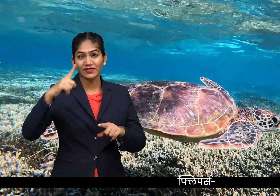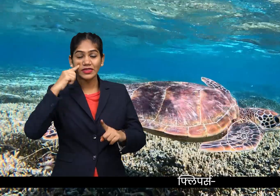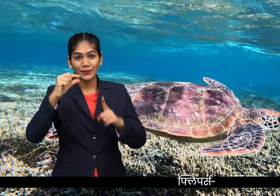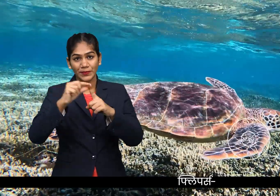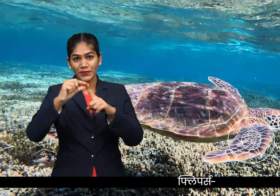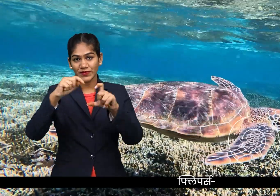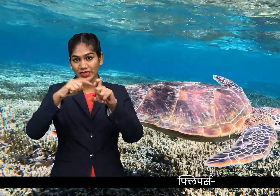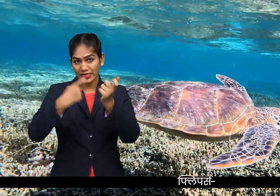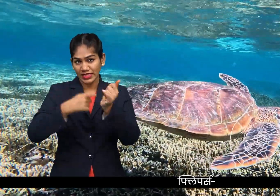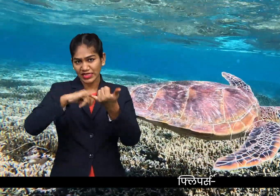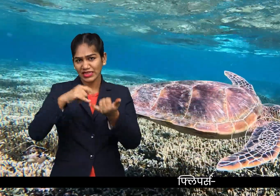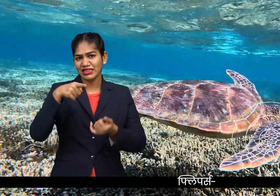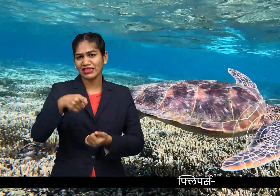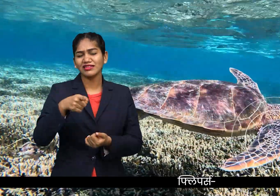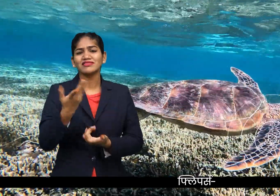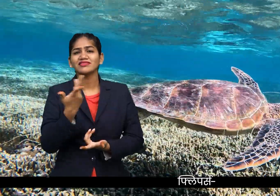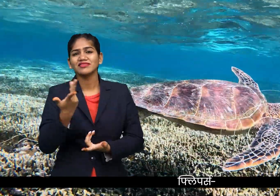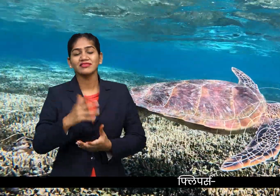फ्लिपर्स.